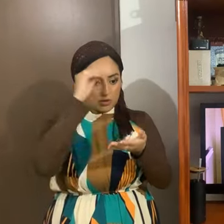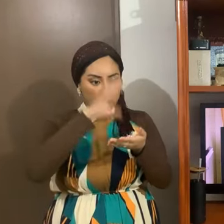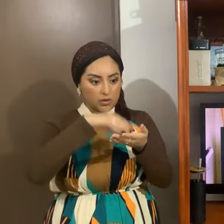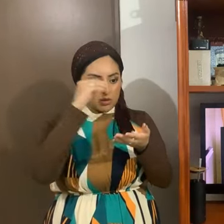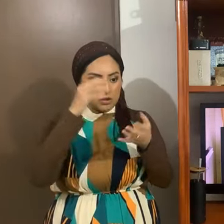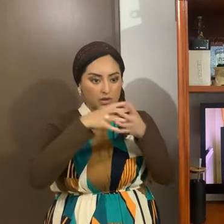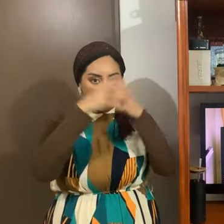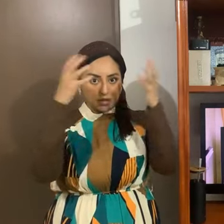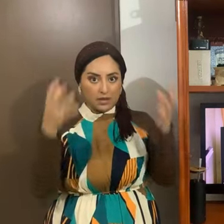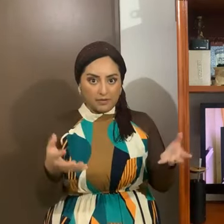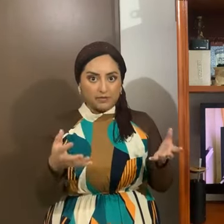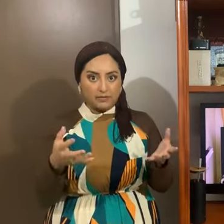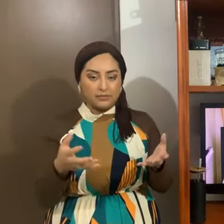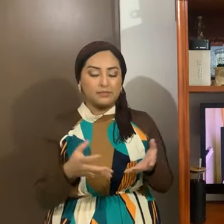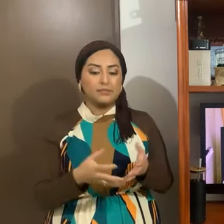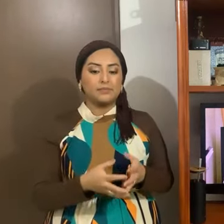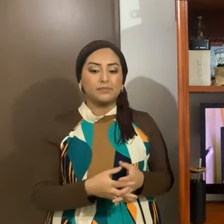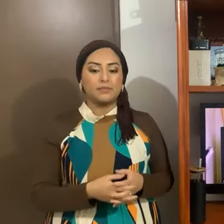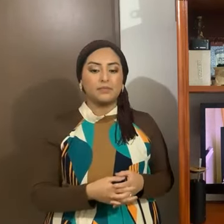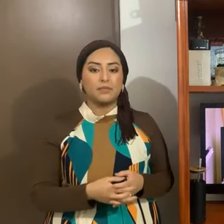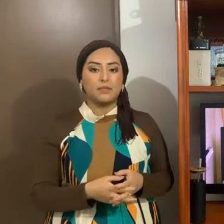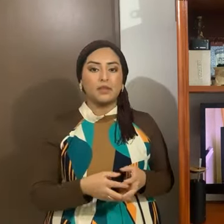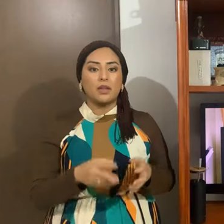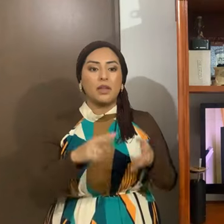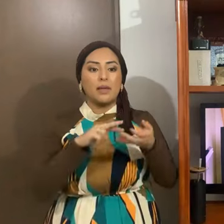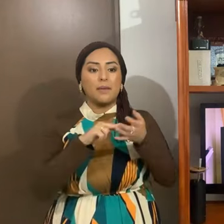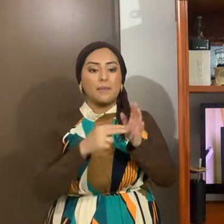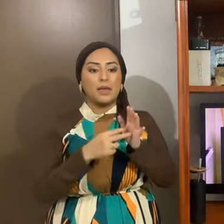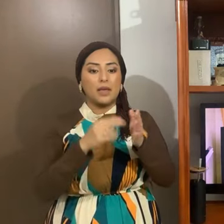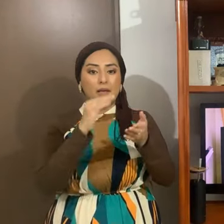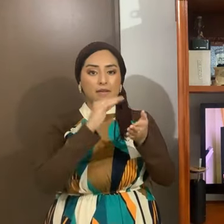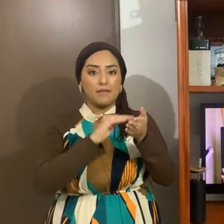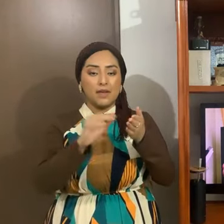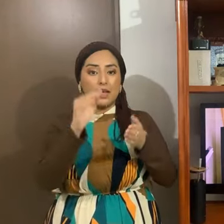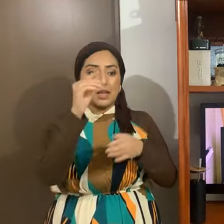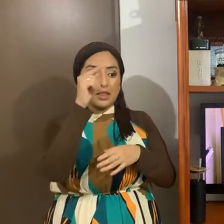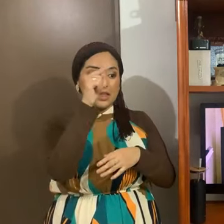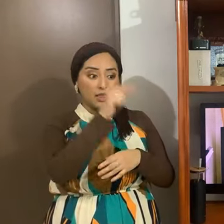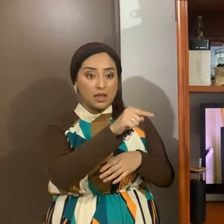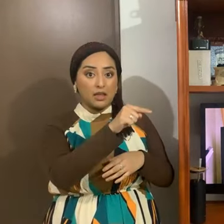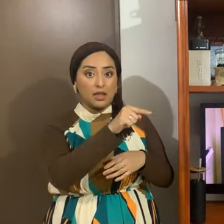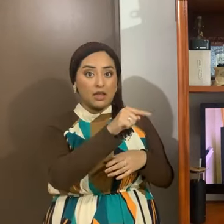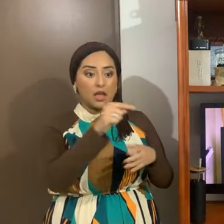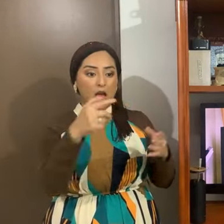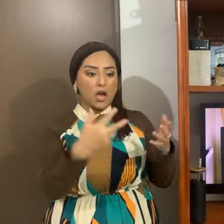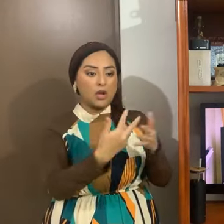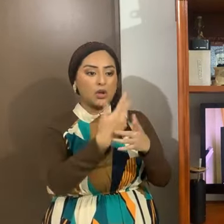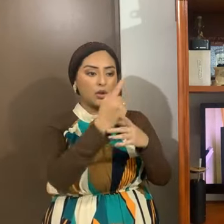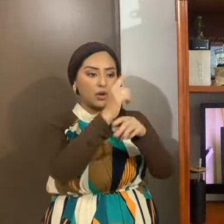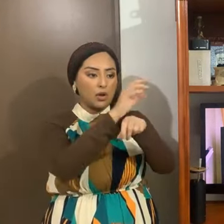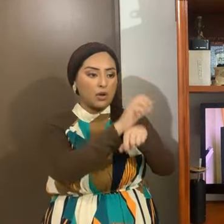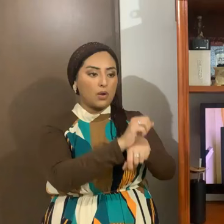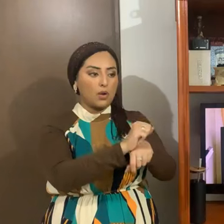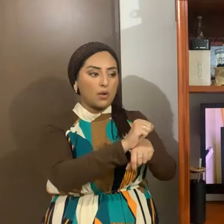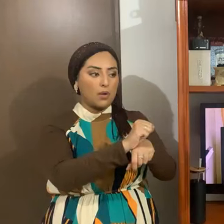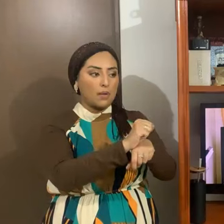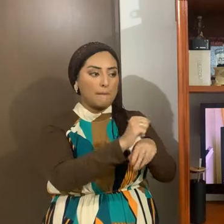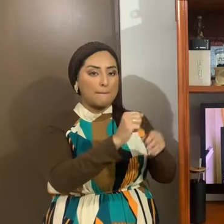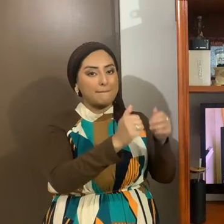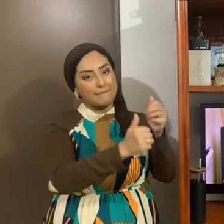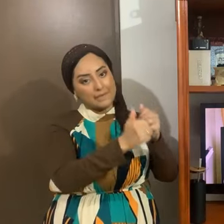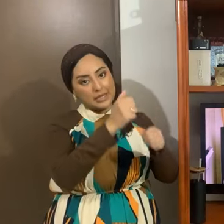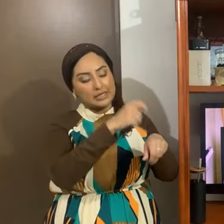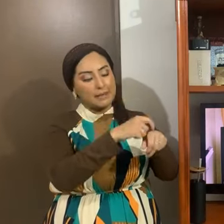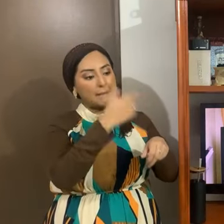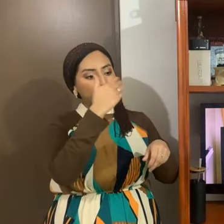audiovisual, excepto Torah, es permitir que ese contenido integre nuevos hábitos, generalmente